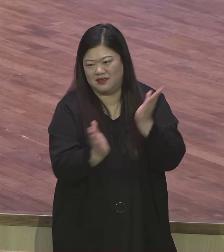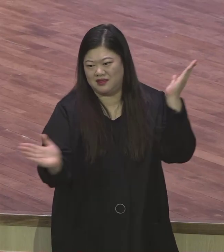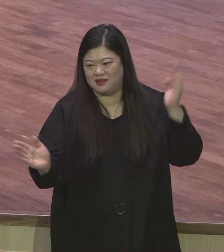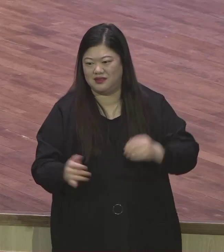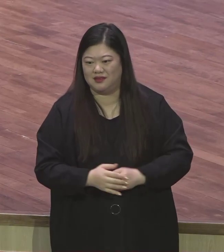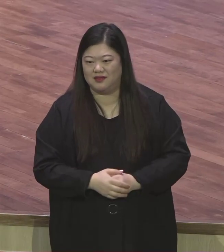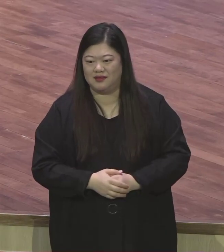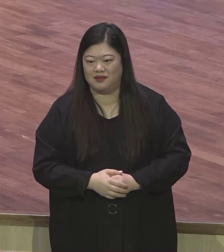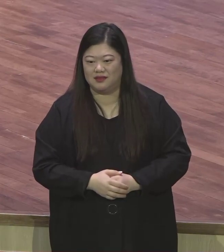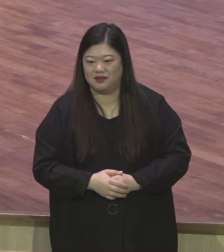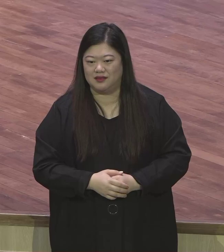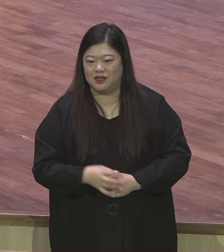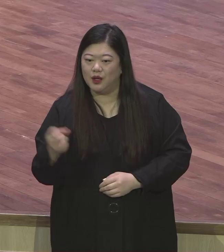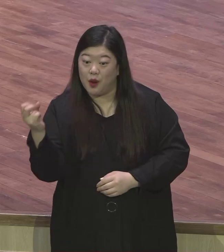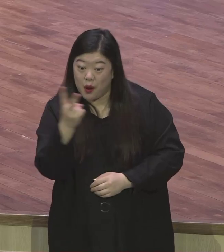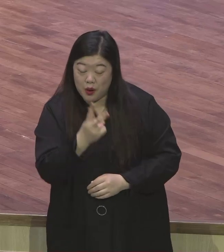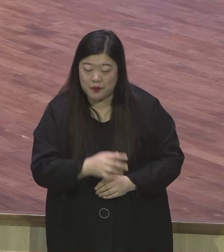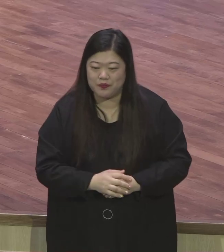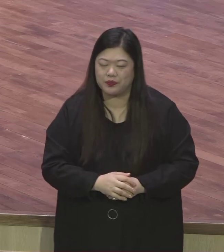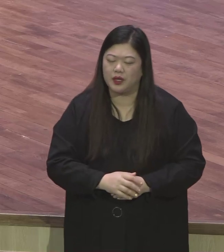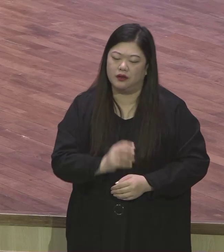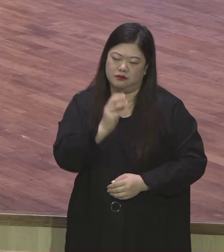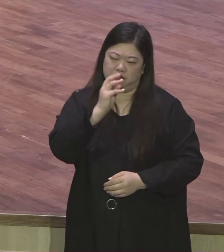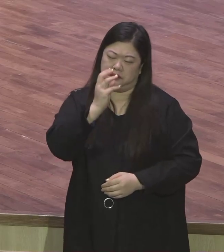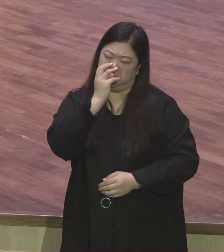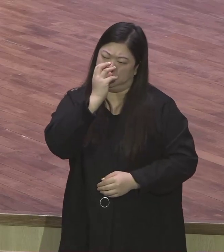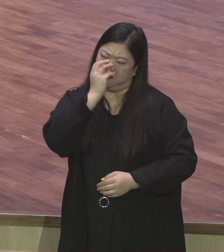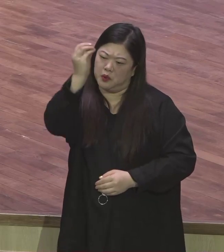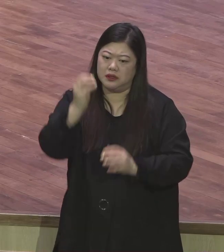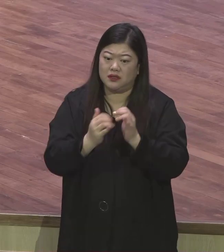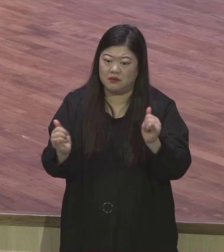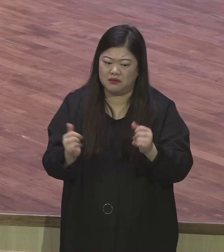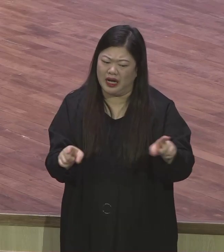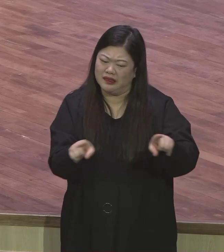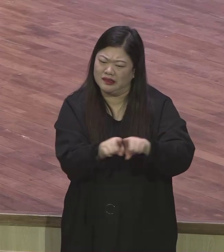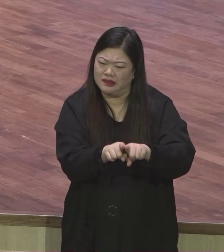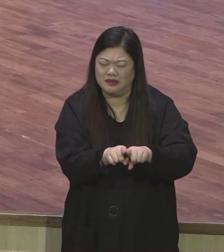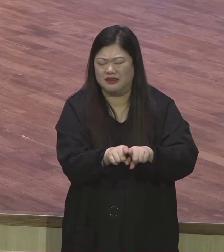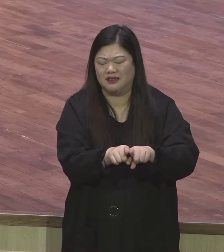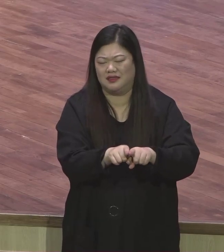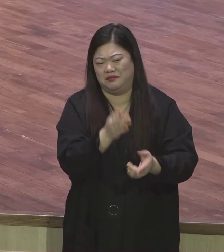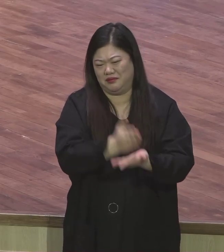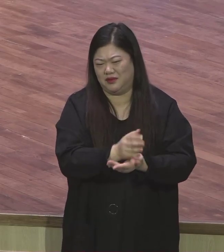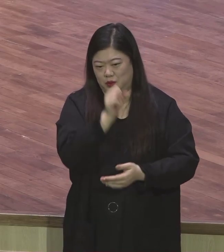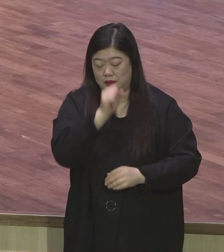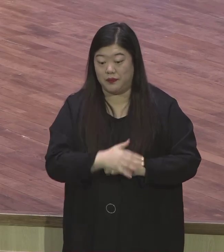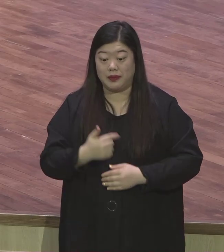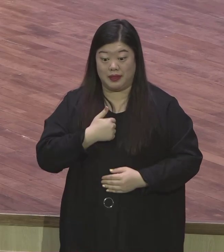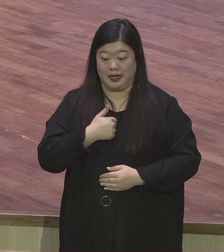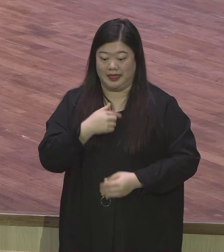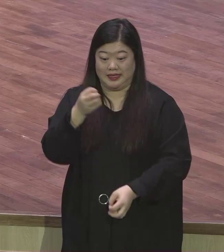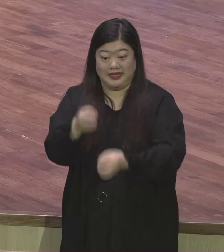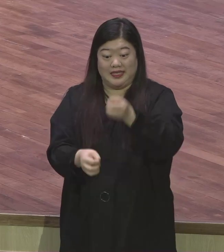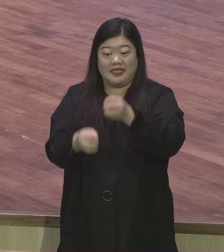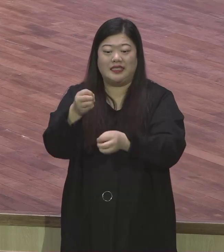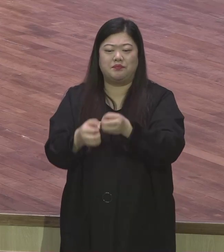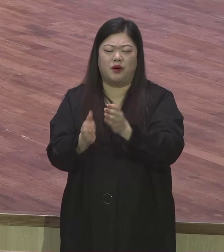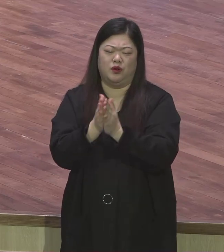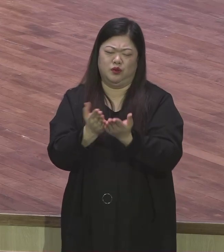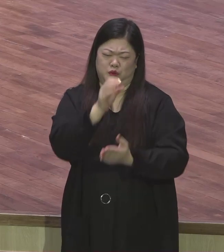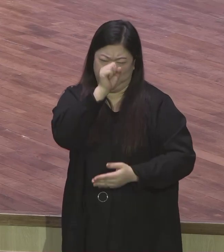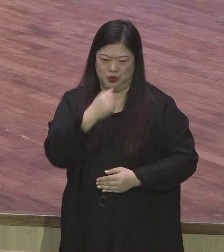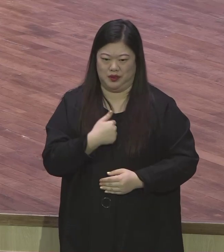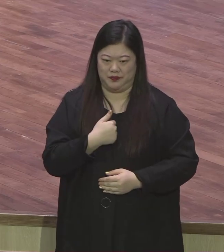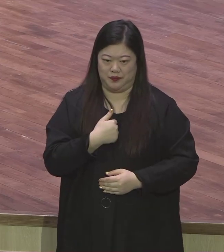함께하면 안 됩니다. 시편 1편은 저는 시편의 전체 주제라고 봅니다. 복 있는